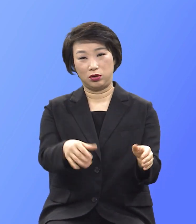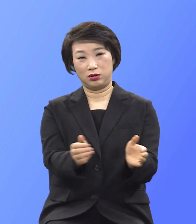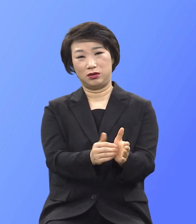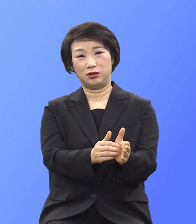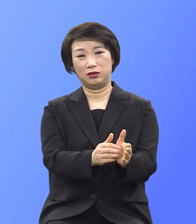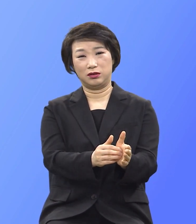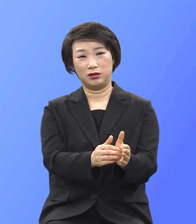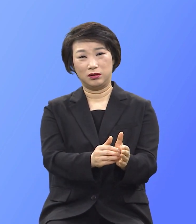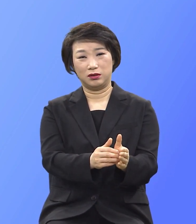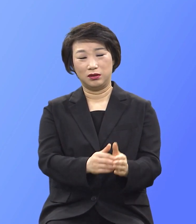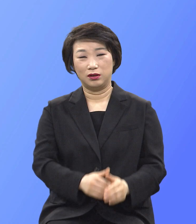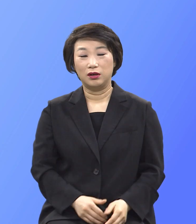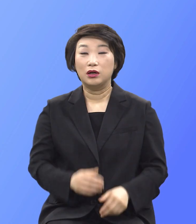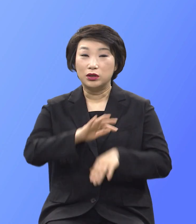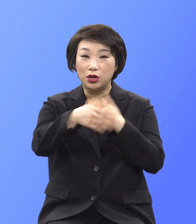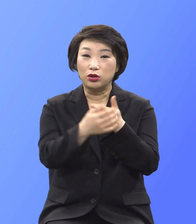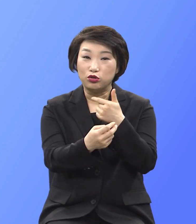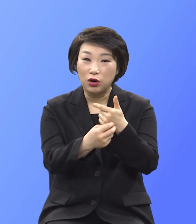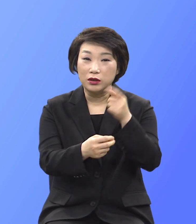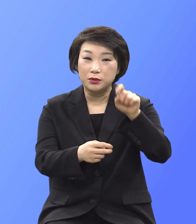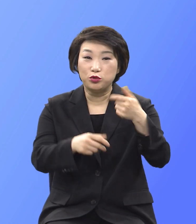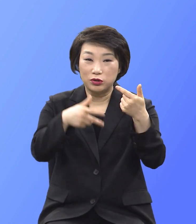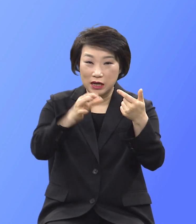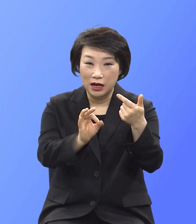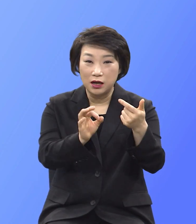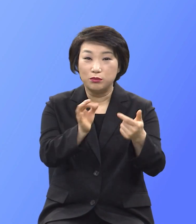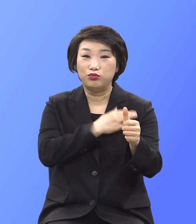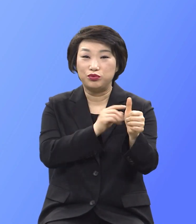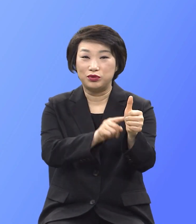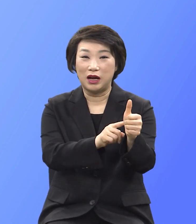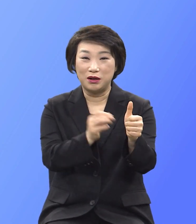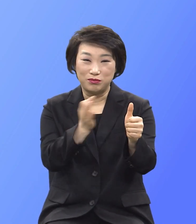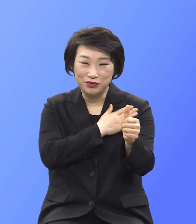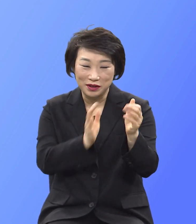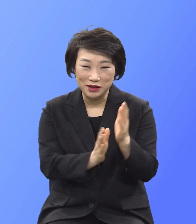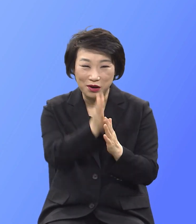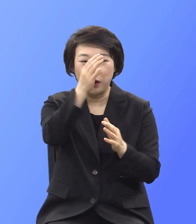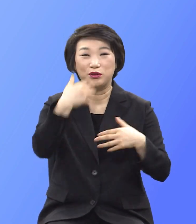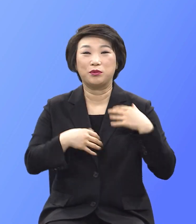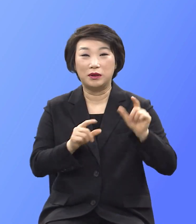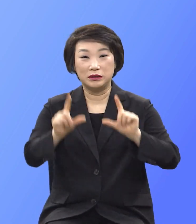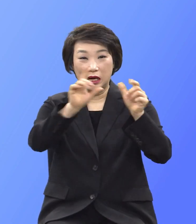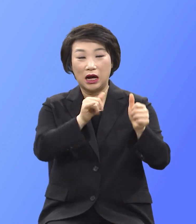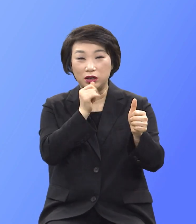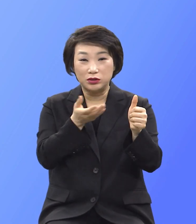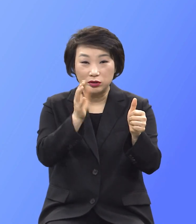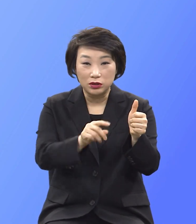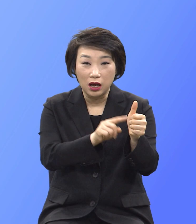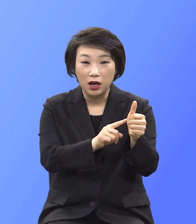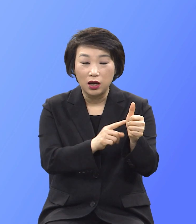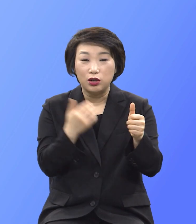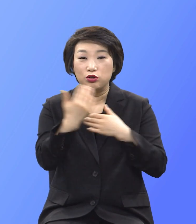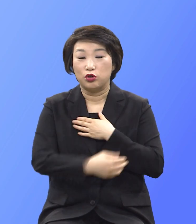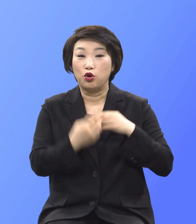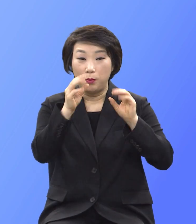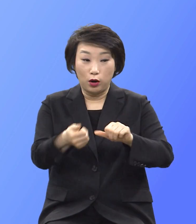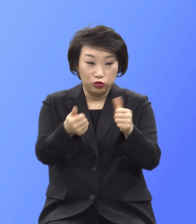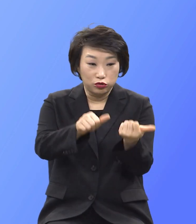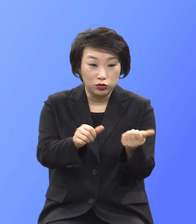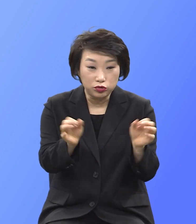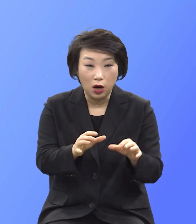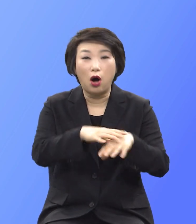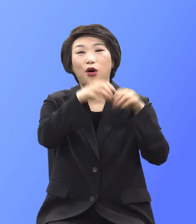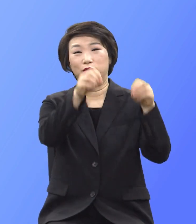것입니다. 누가복음 16장에 부자가 부귀영화를 그렇게 누렸으나 육신이 끝나는 순간에